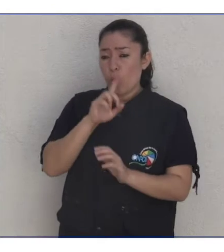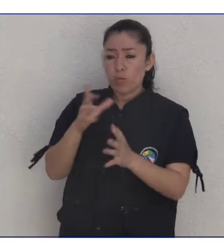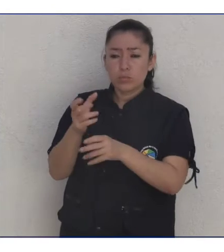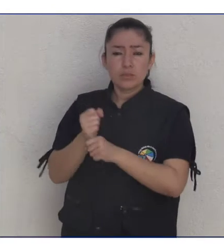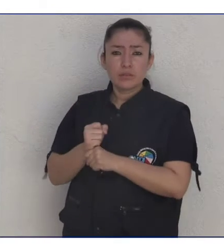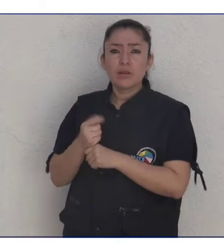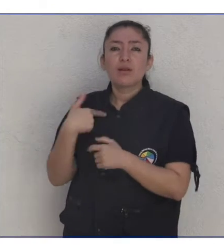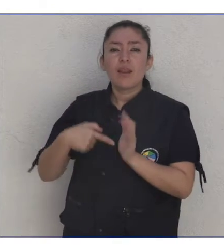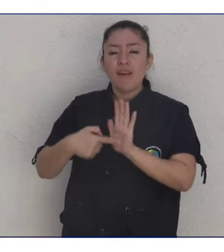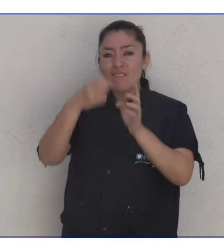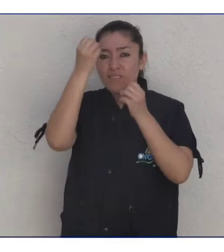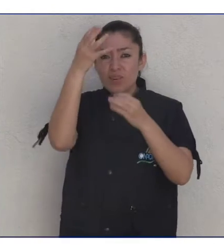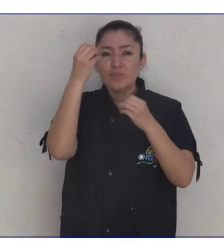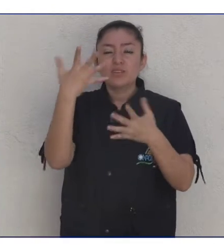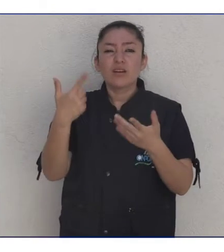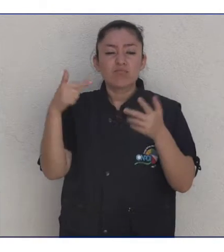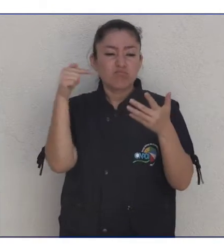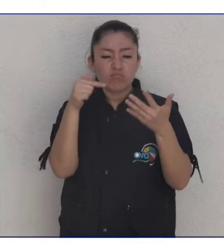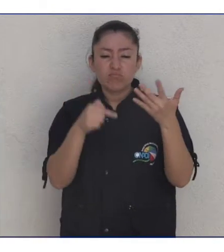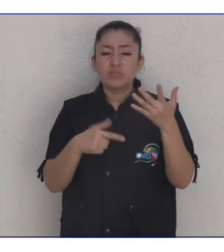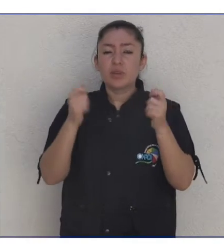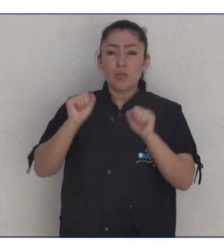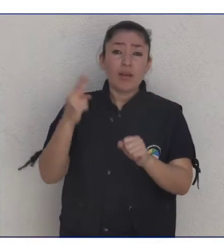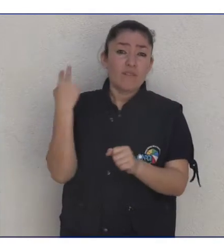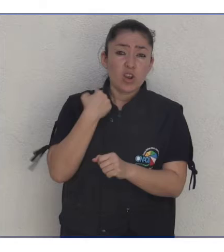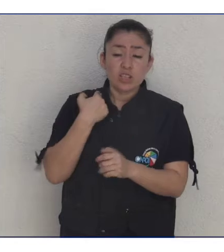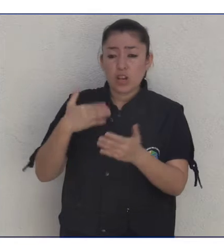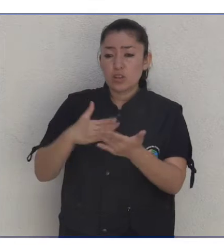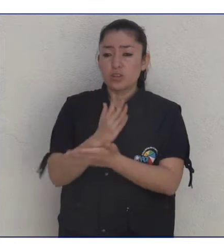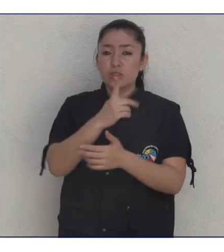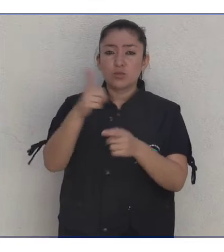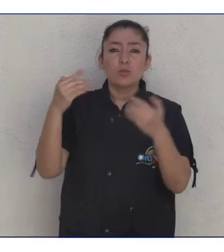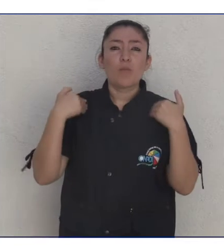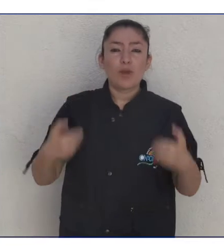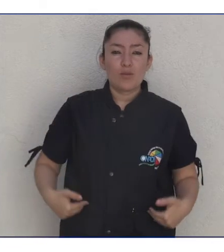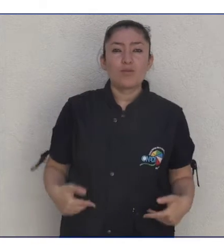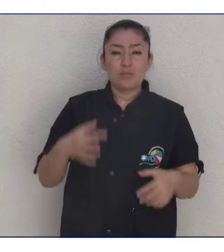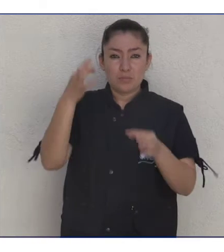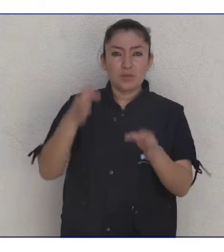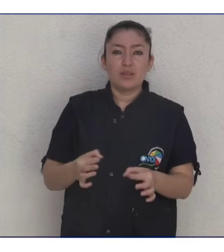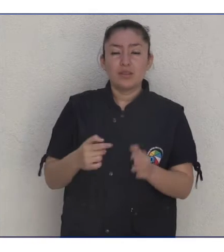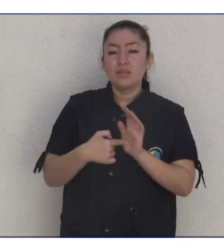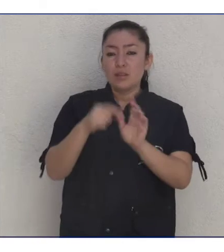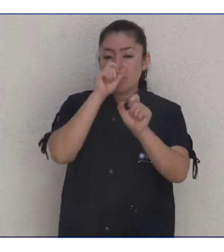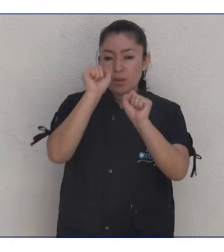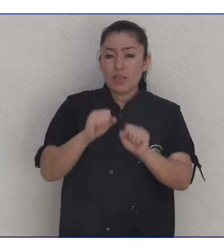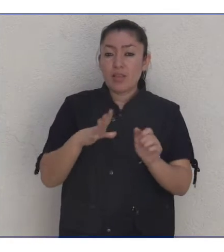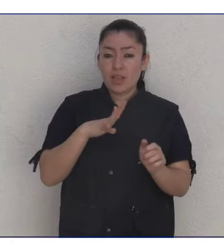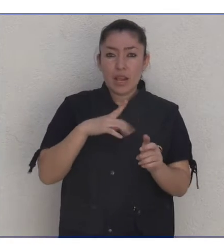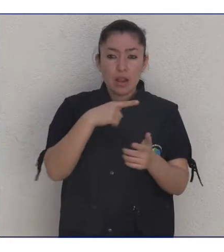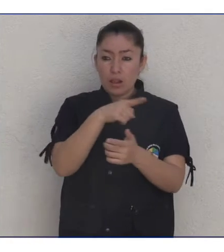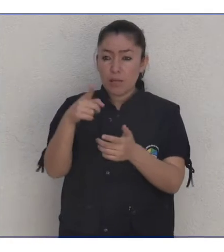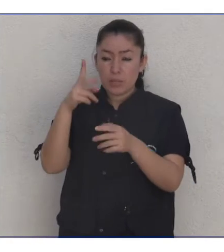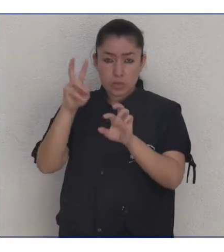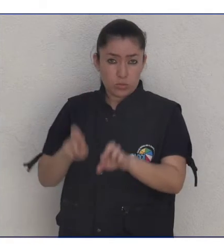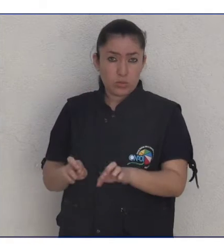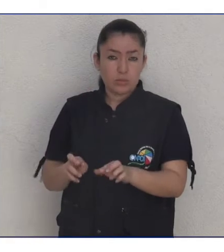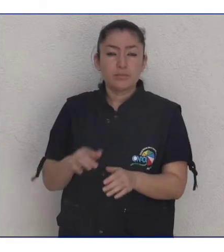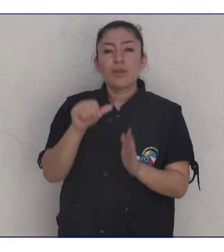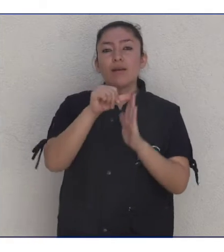confidencial o reservada la información relativa a investigaciones de violaciones a los derechos humanos fundamentales o delitos de lesa